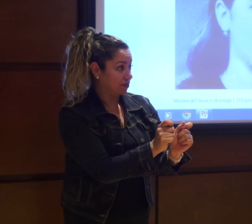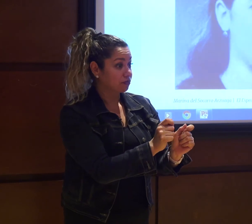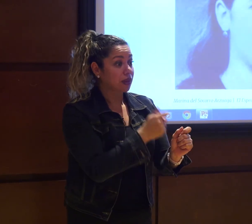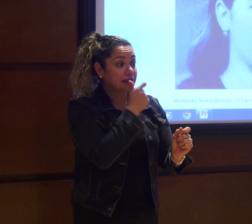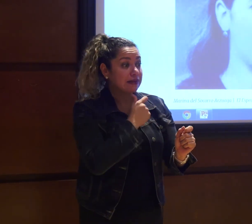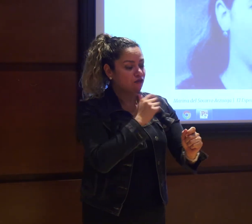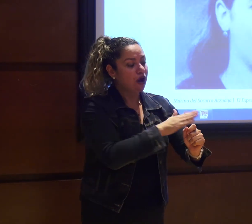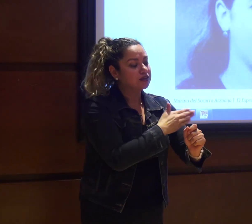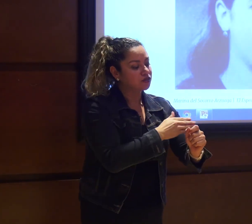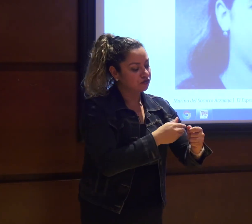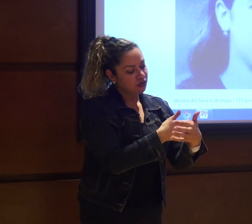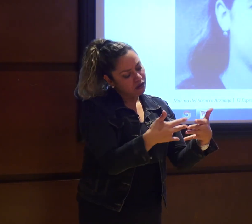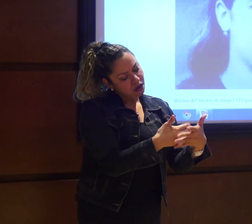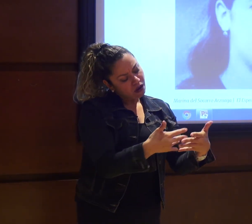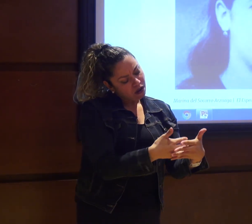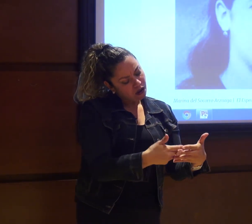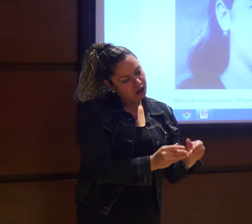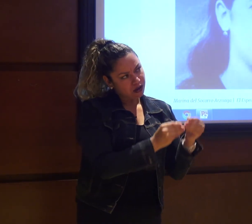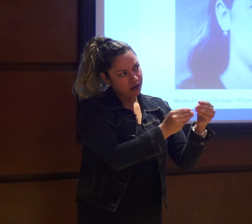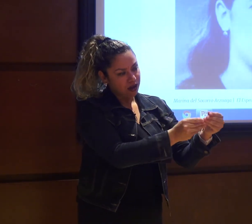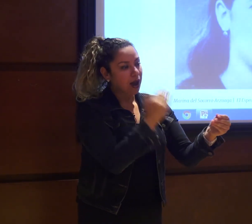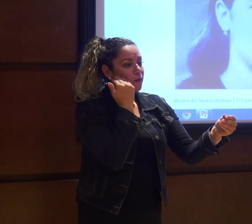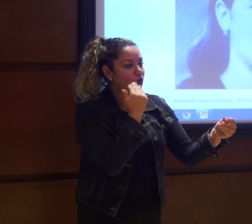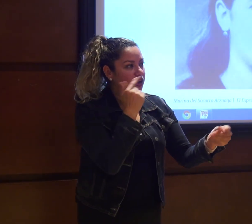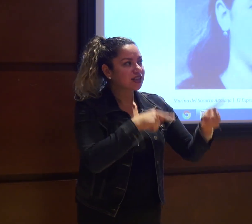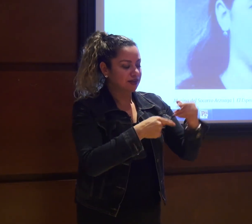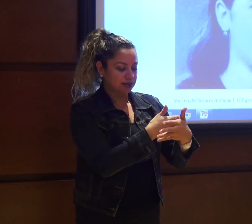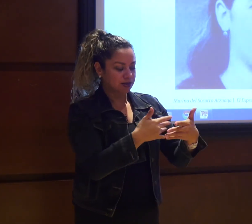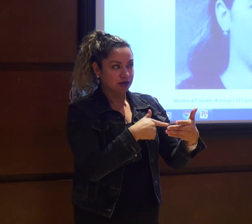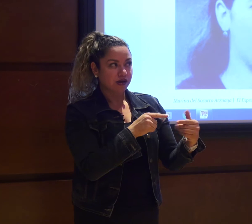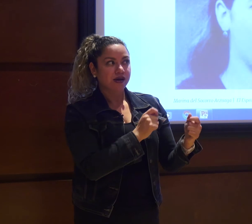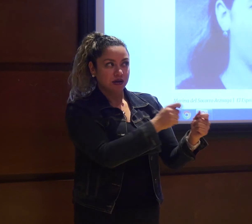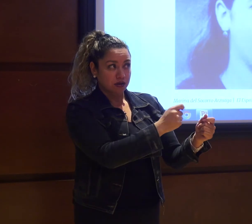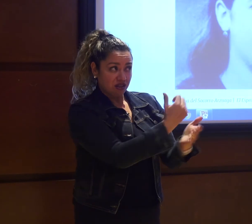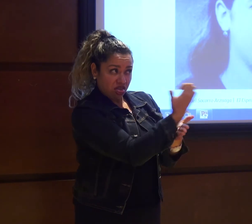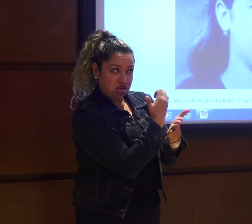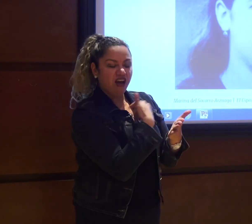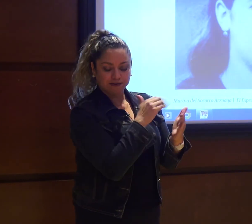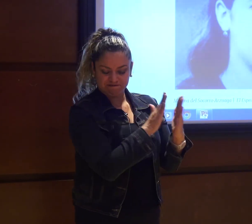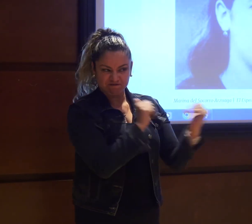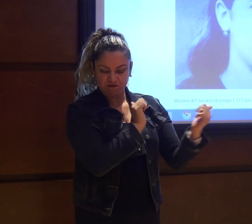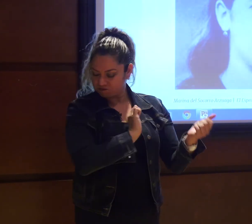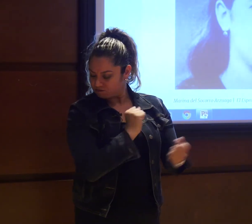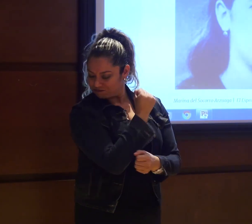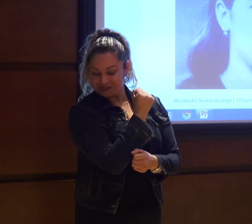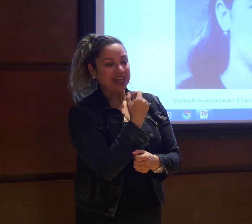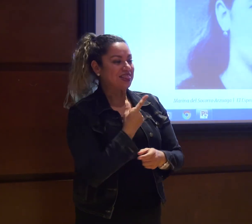mujeres como por venganza, por dejar registro de eso, de esa, digamos, como de un amor que no se